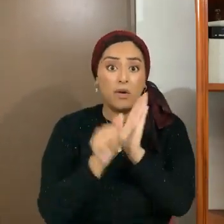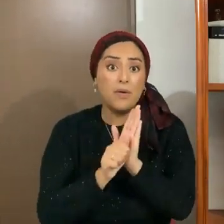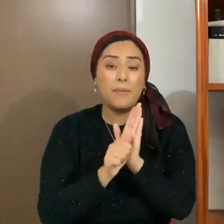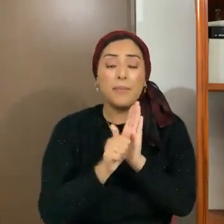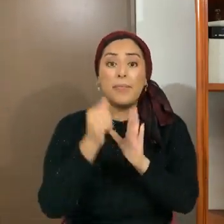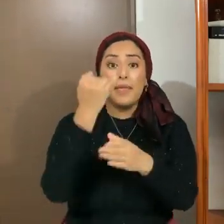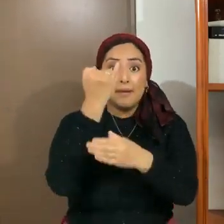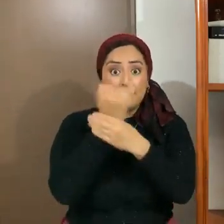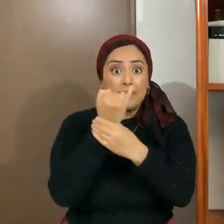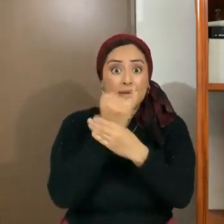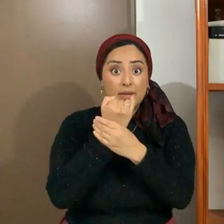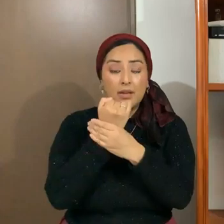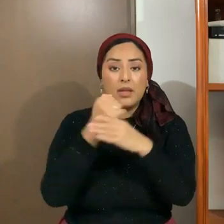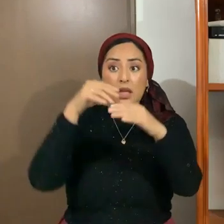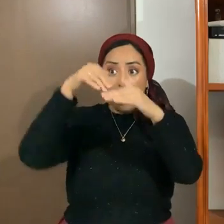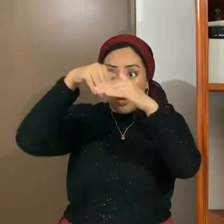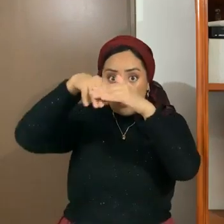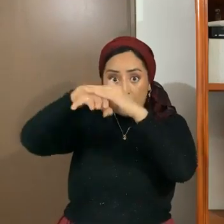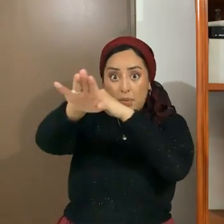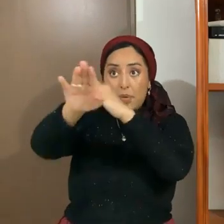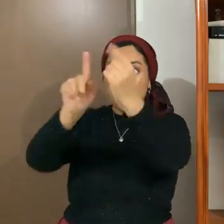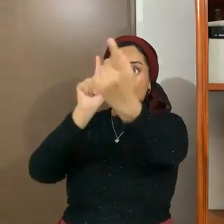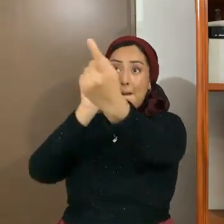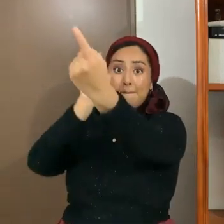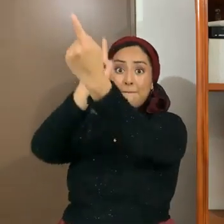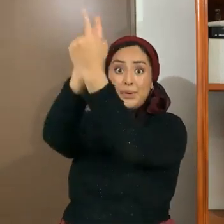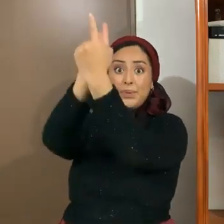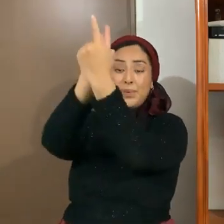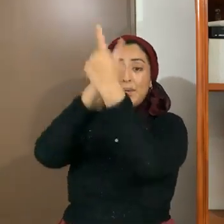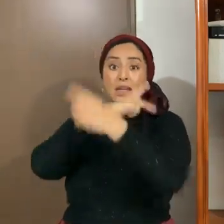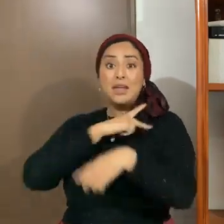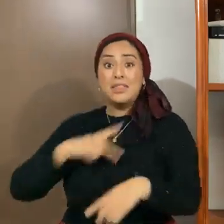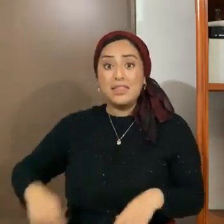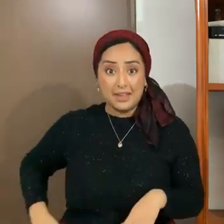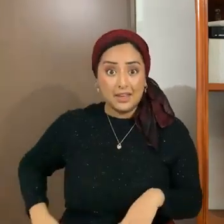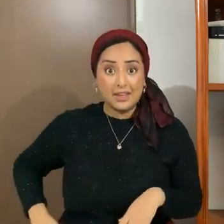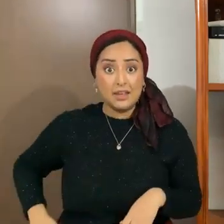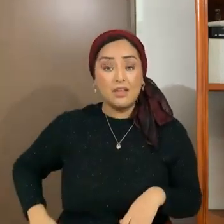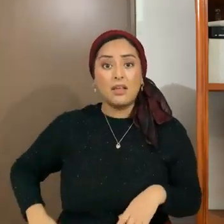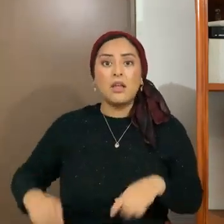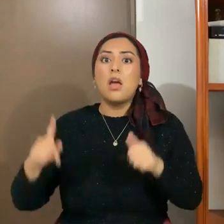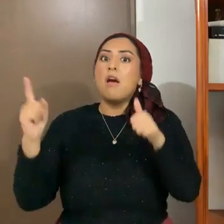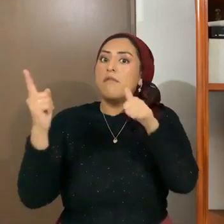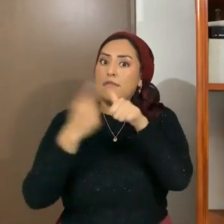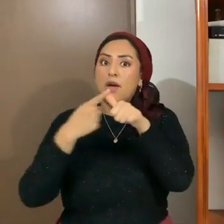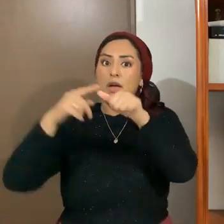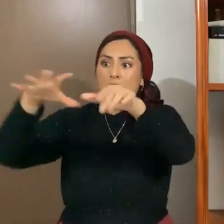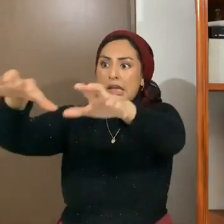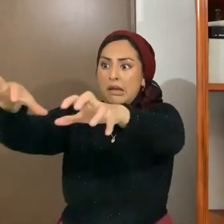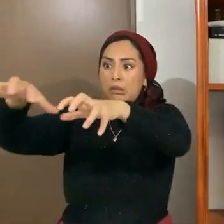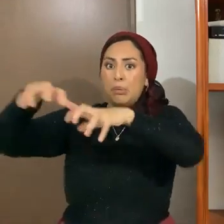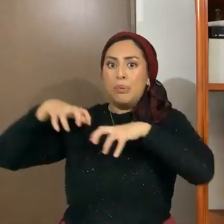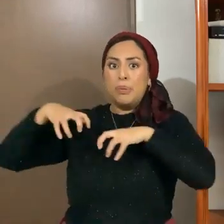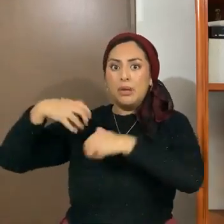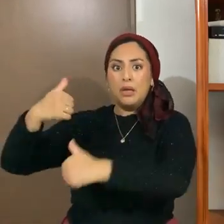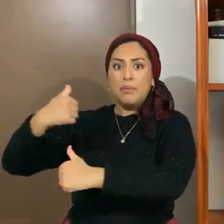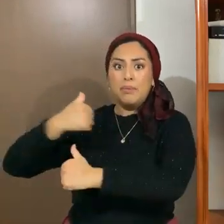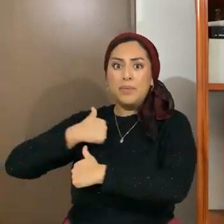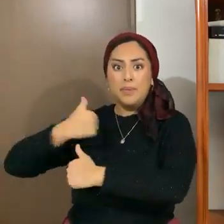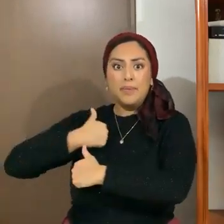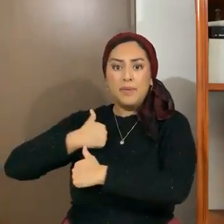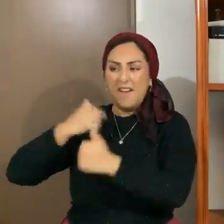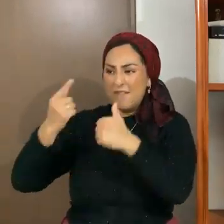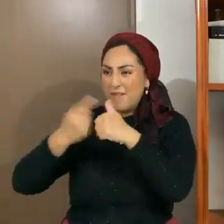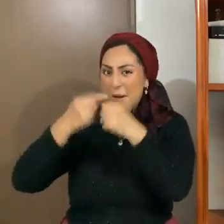donde estaban los soldados de la entrada, tuvo que pasar por donde estaba la corte, donde estaba la guardia real, hasta llegar delante del rey y darle